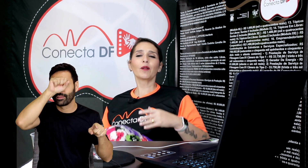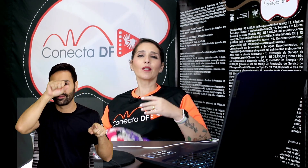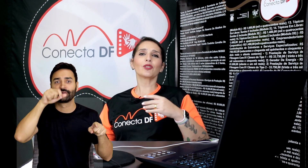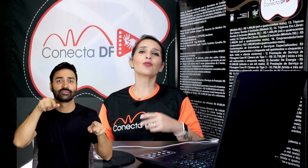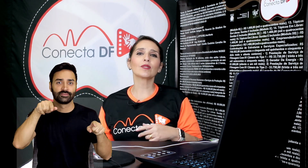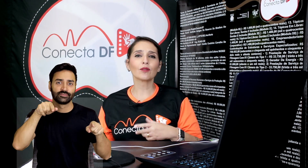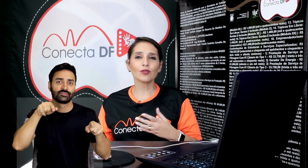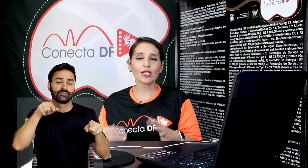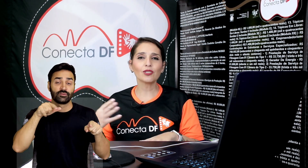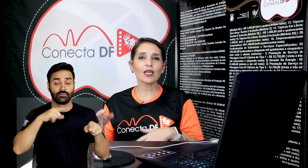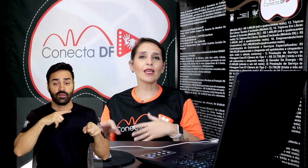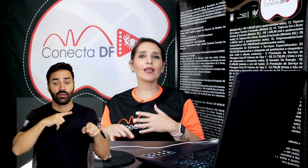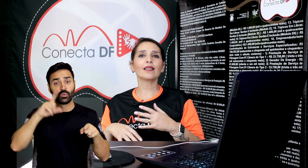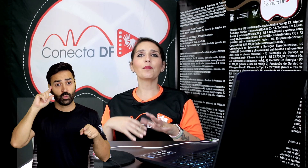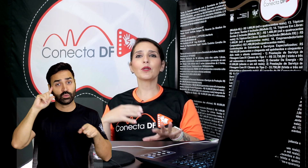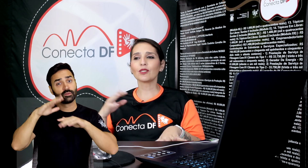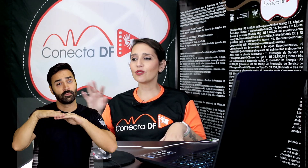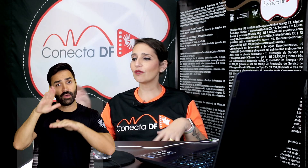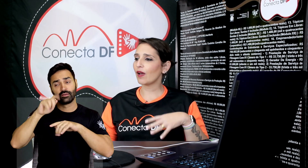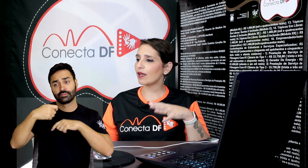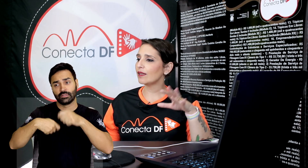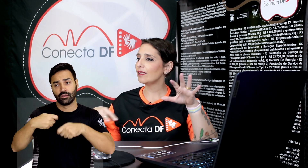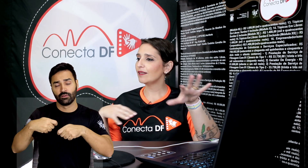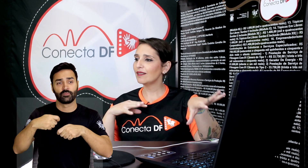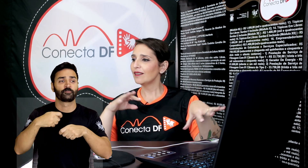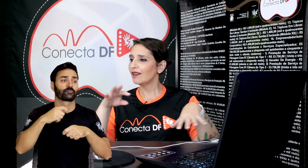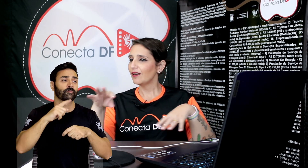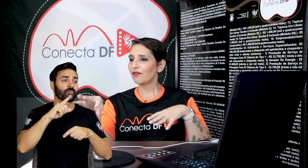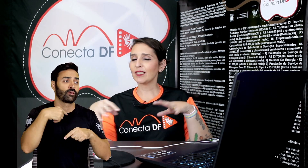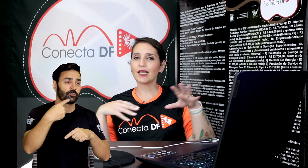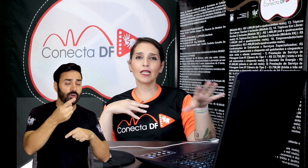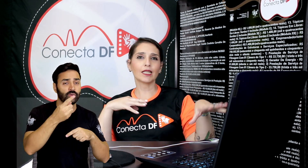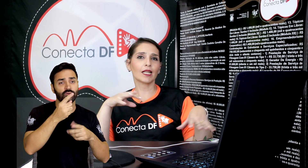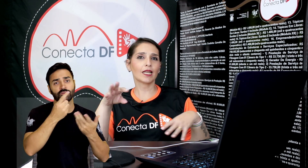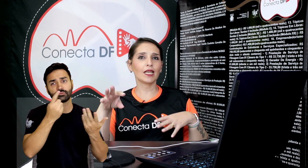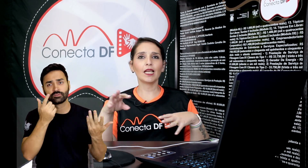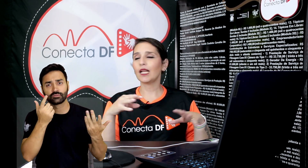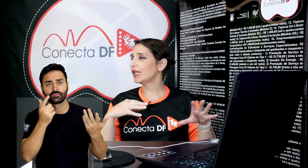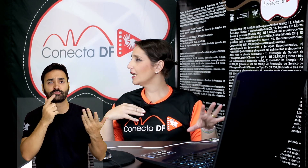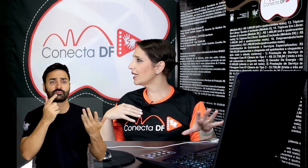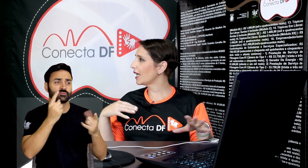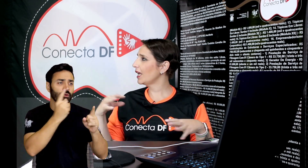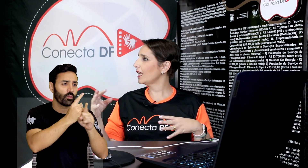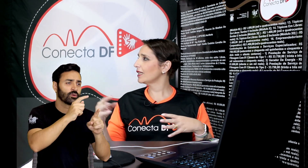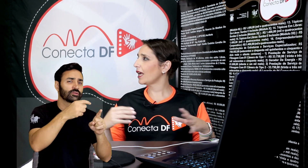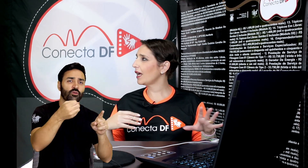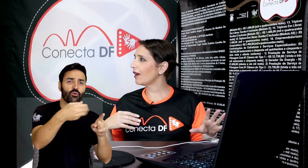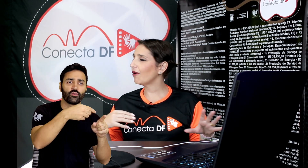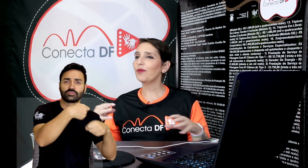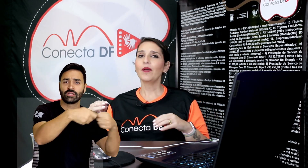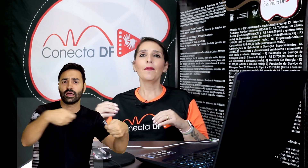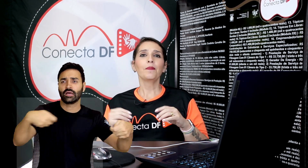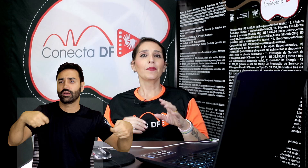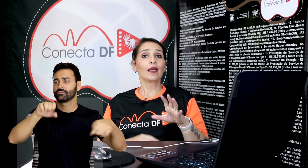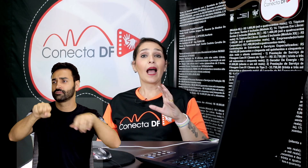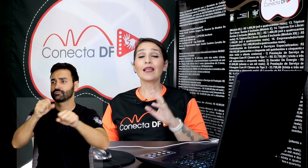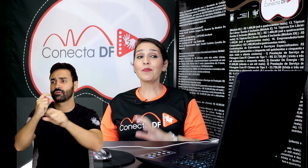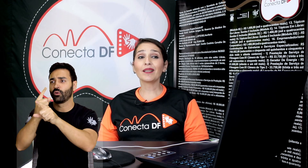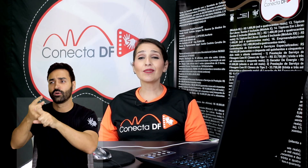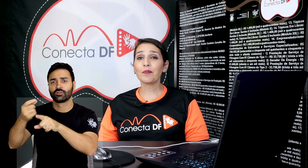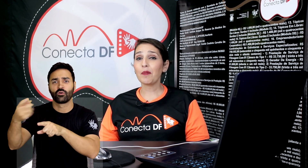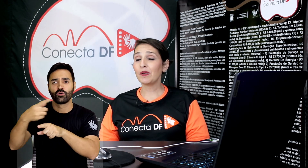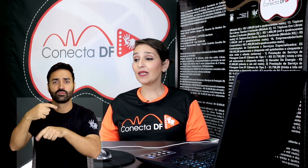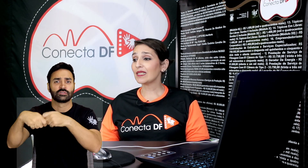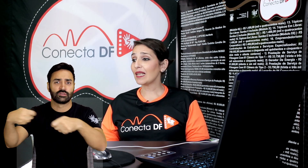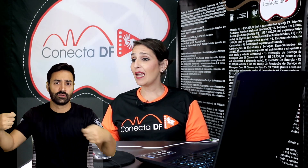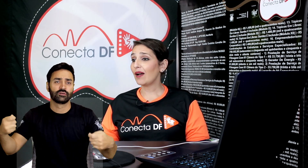inicialmente pelo que a gente usa no dia a dia, depois a gente vai facilitando aqui e ali, né, e tal.